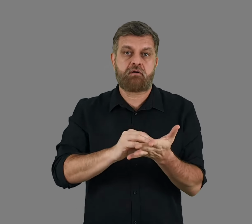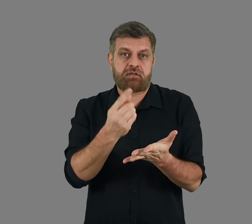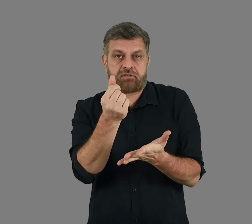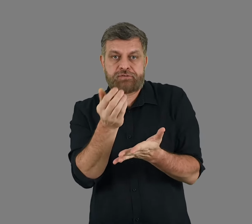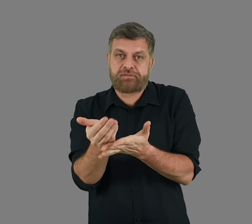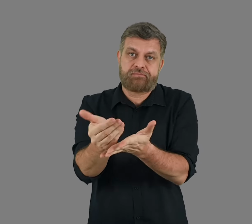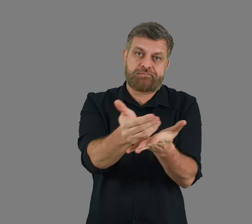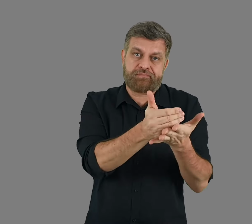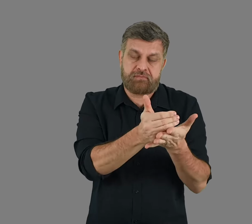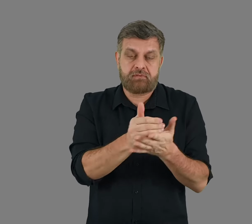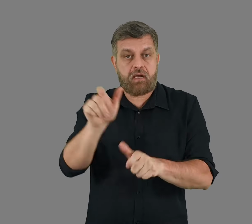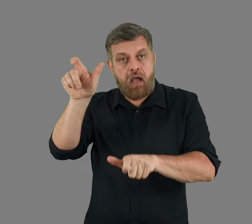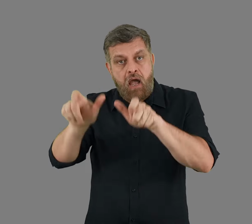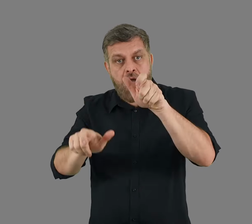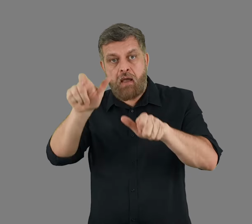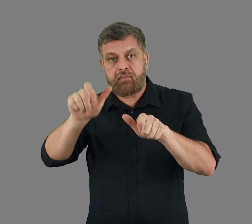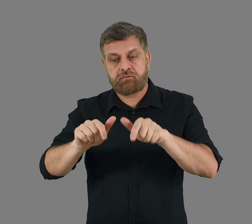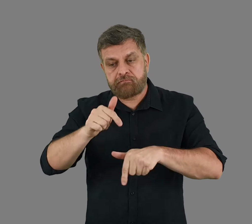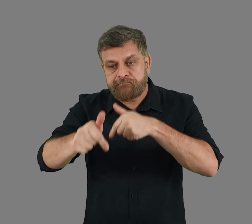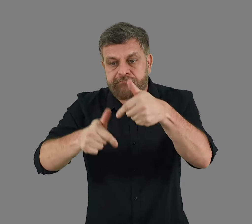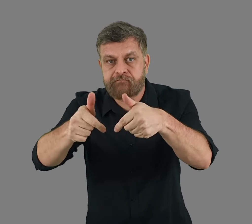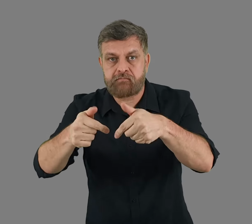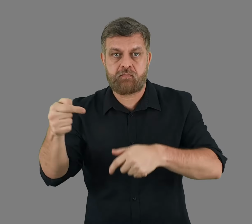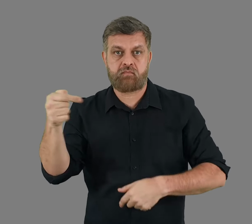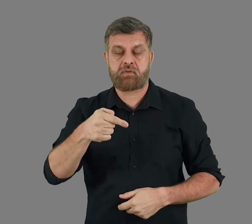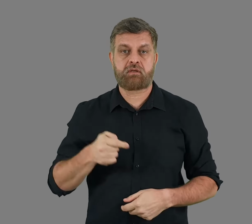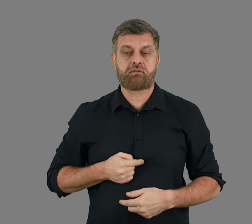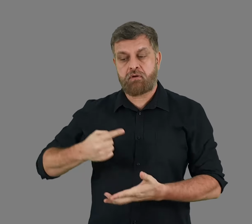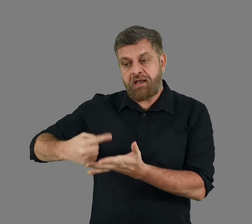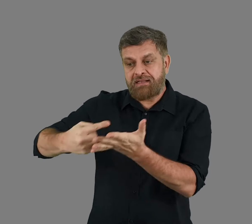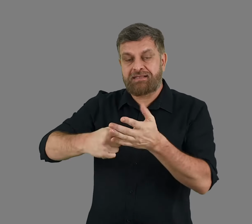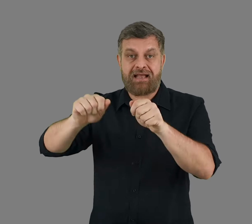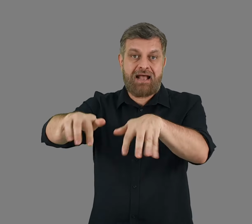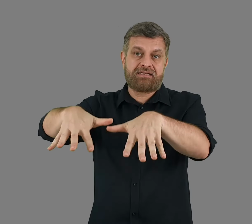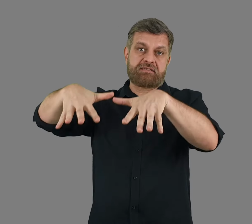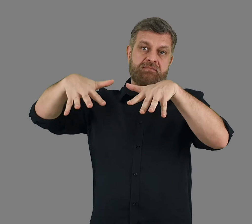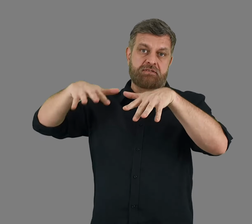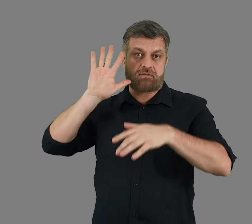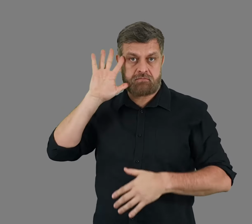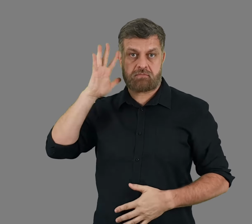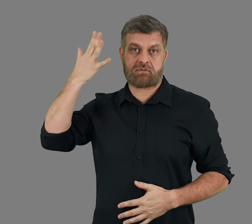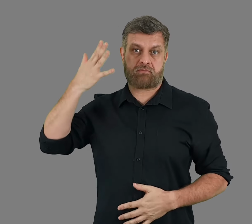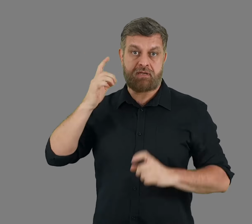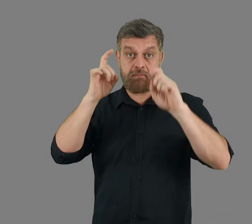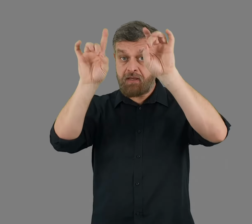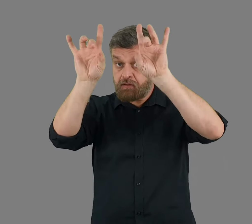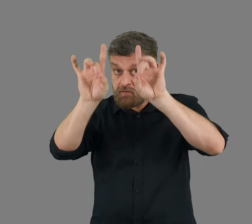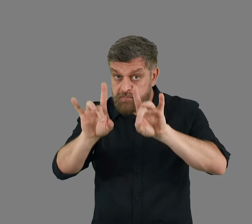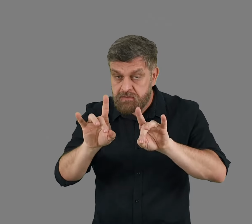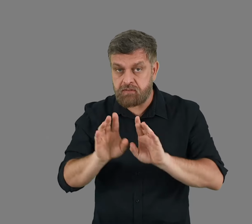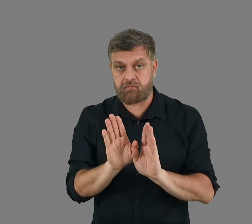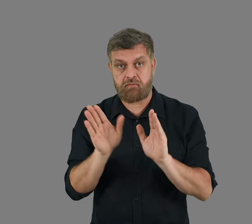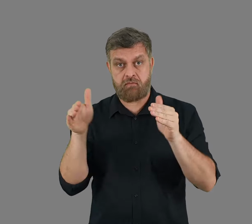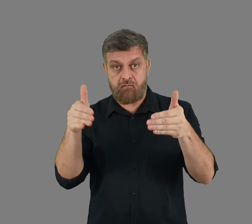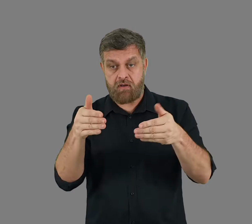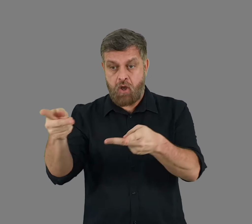financeiros e humanos, mediante deliberação de Assembleia Geral Extraordinária, especialmente convocada para este